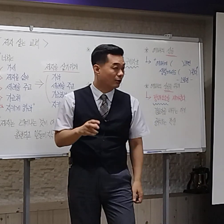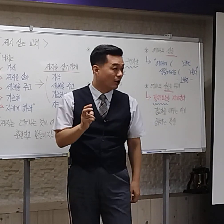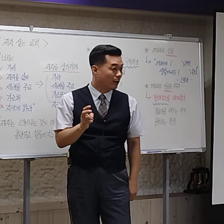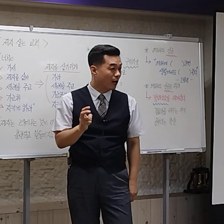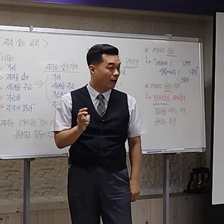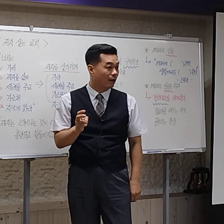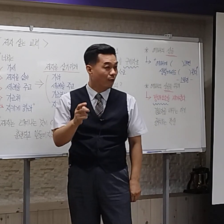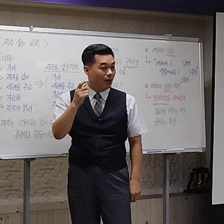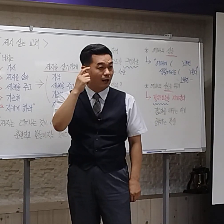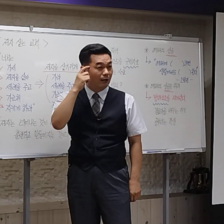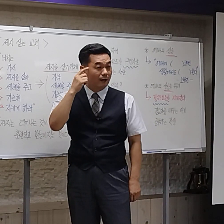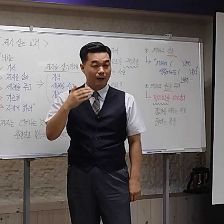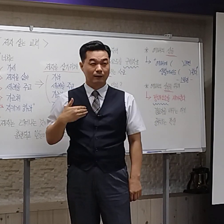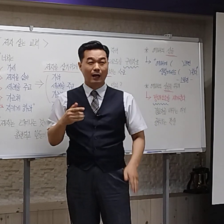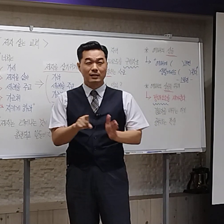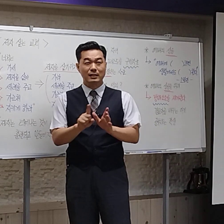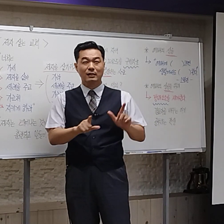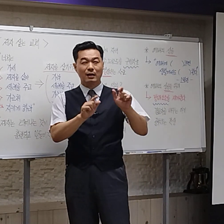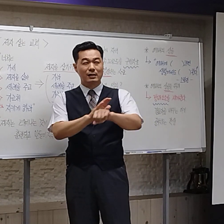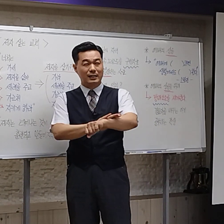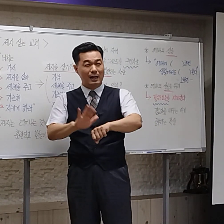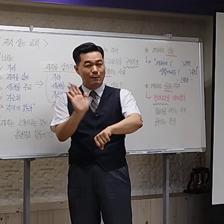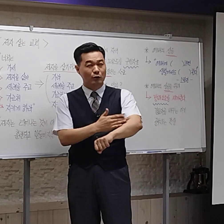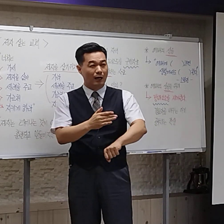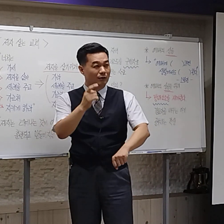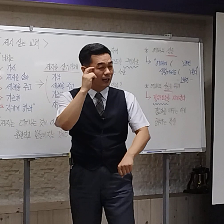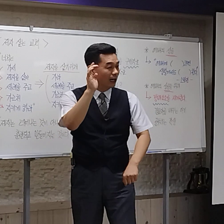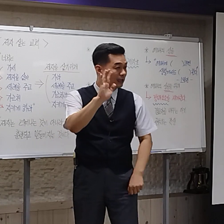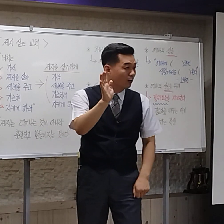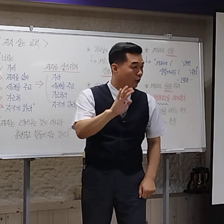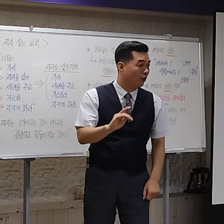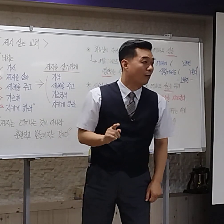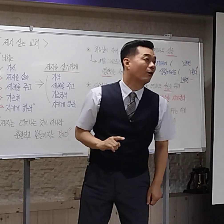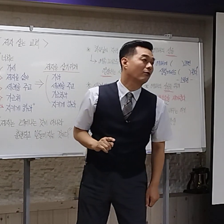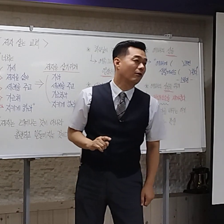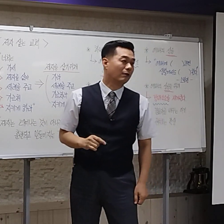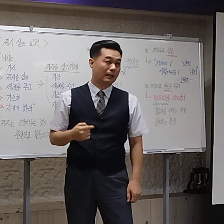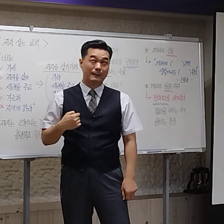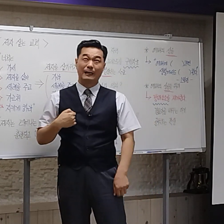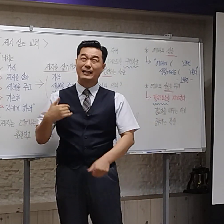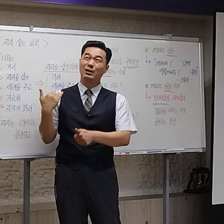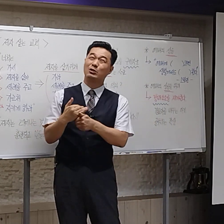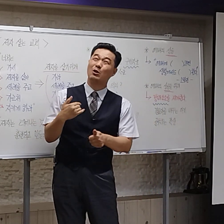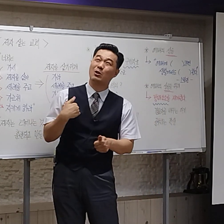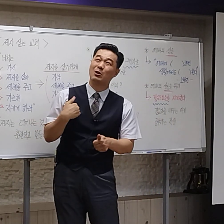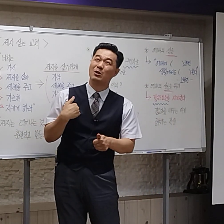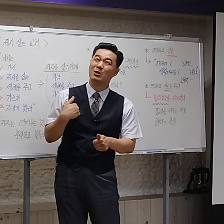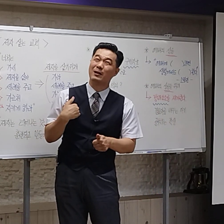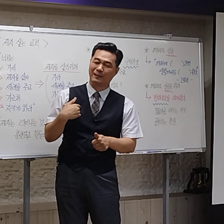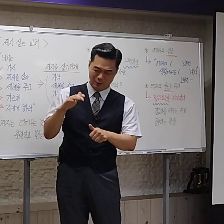그러겠죠 아마. 왜? 내가 신앙생활 잘못한 걸 생각하지 않고 뭐라고요? 나 잘렸어. 나